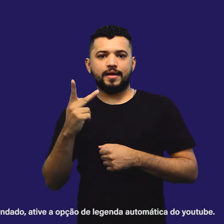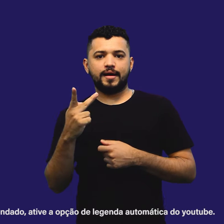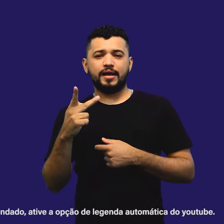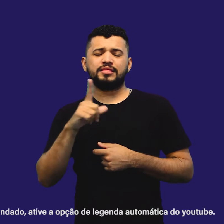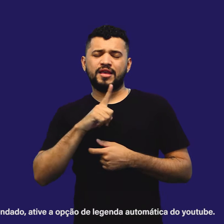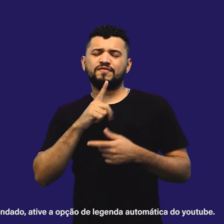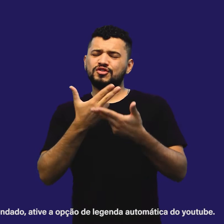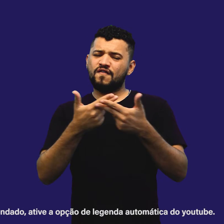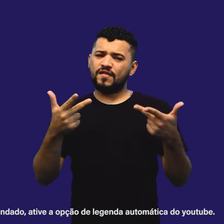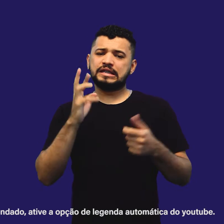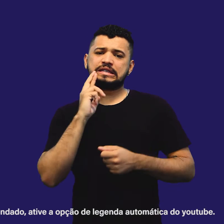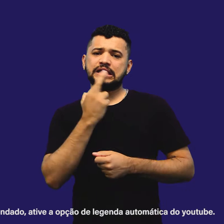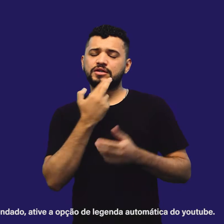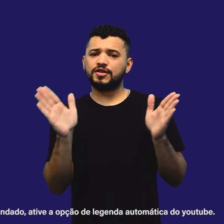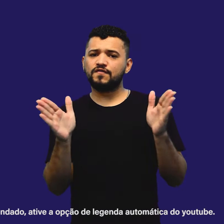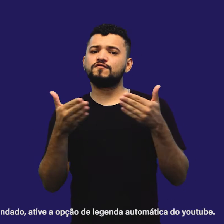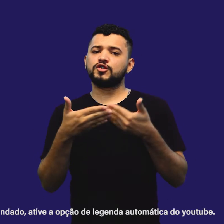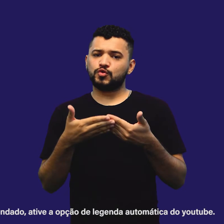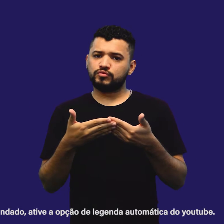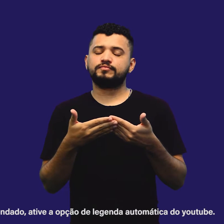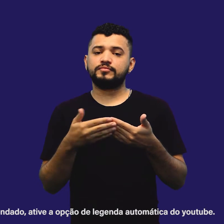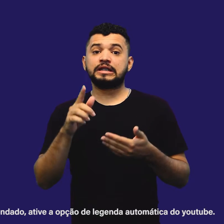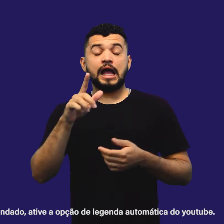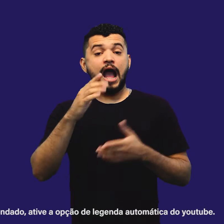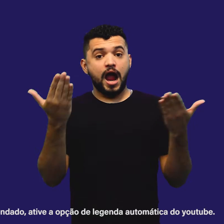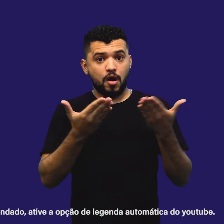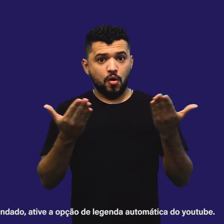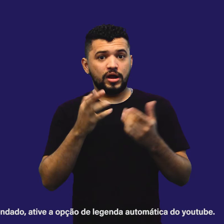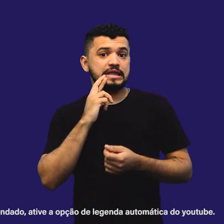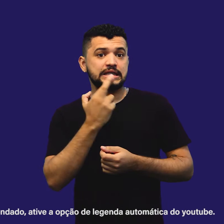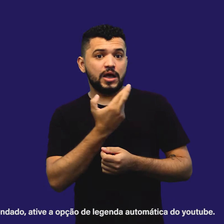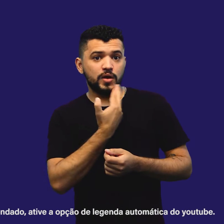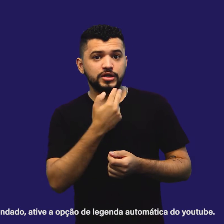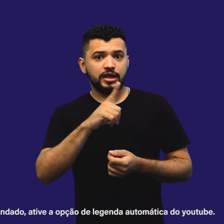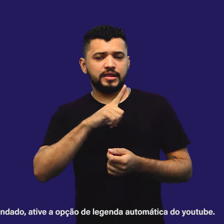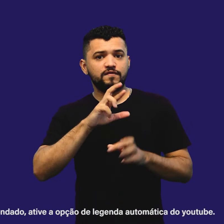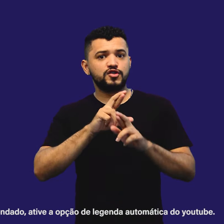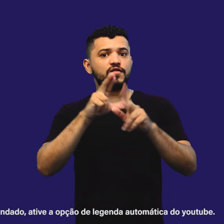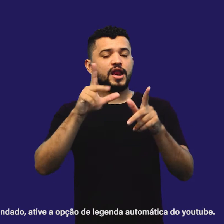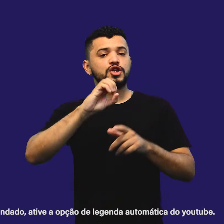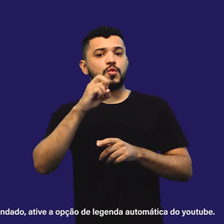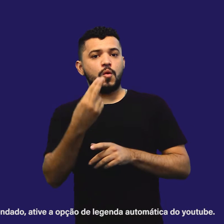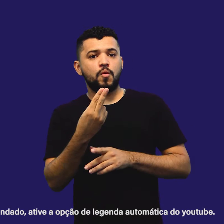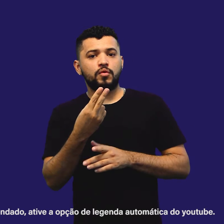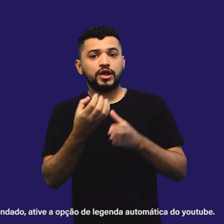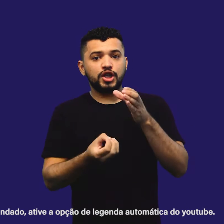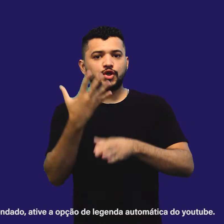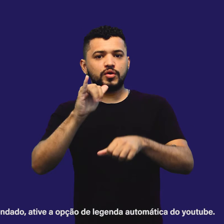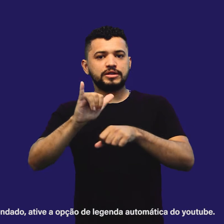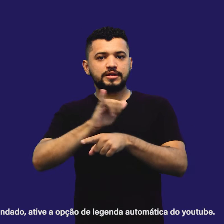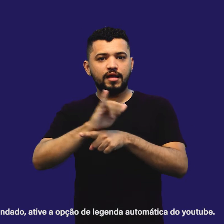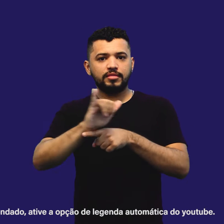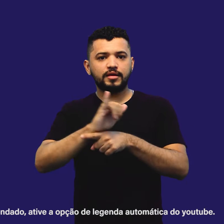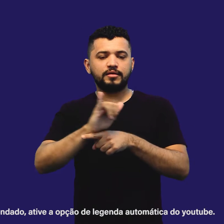fecharam. Aqueles restaurantes que fizeram um diferencial na época que só podia entregar marmitas, mas você podia escolher a